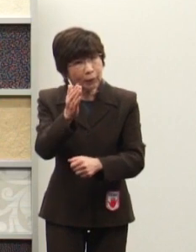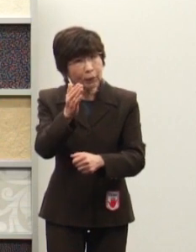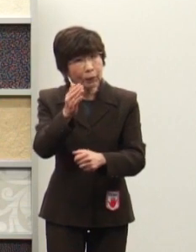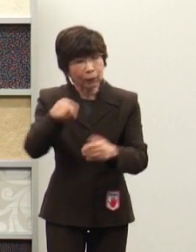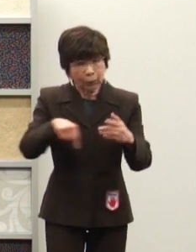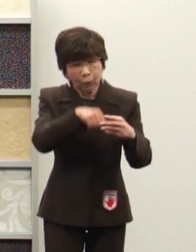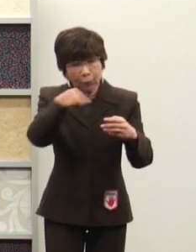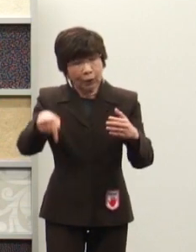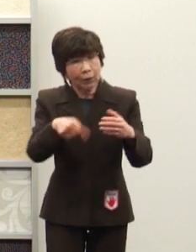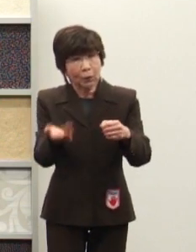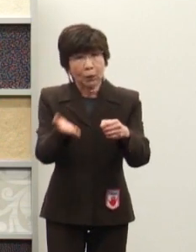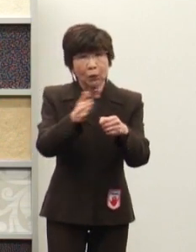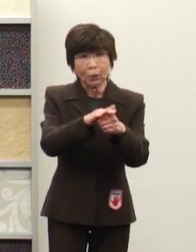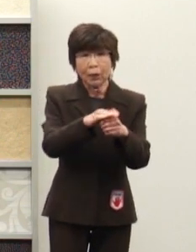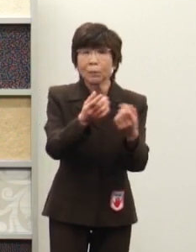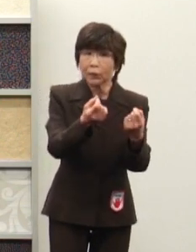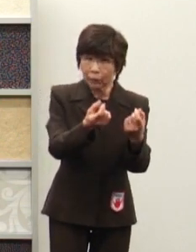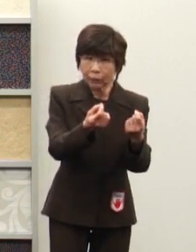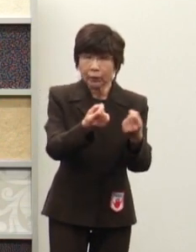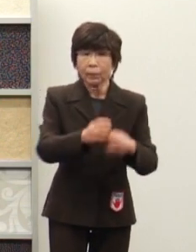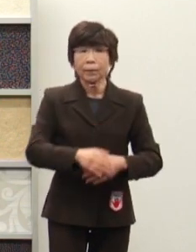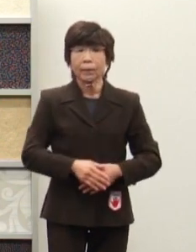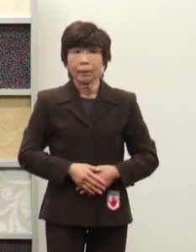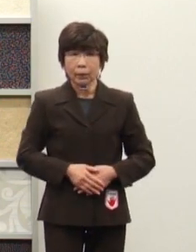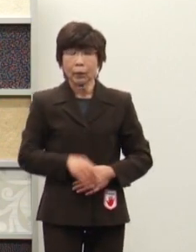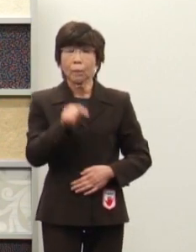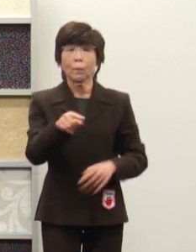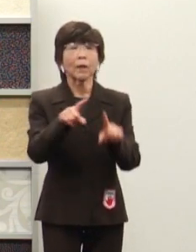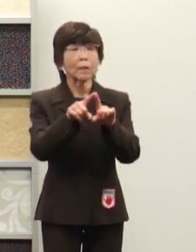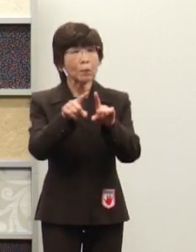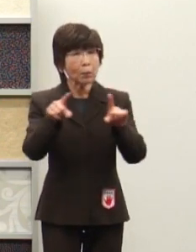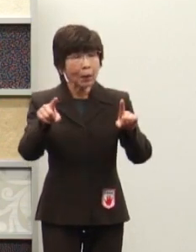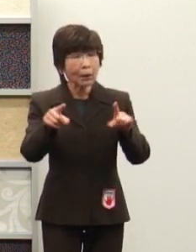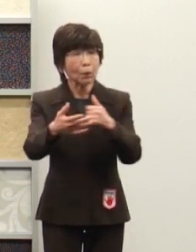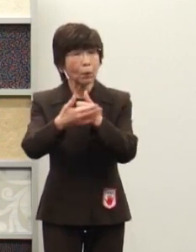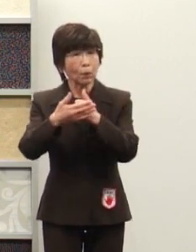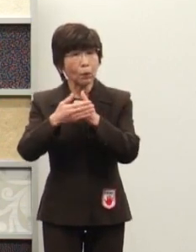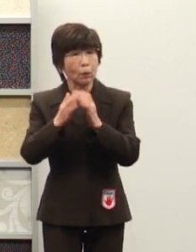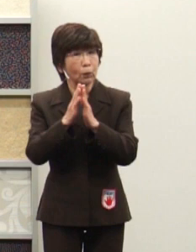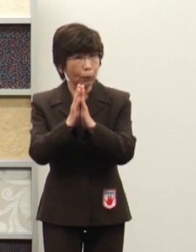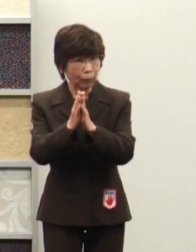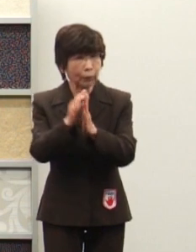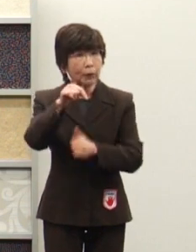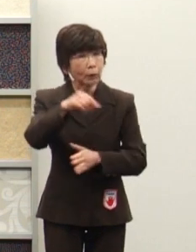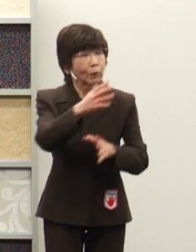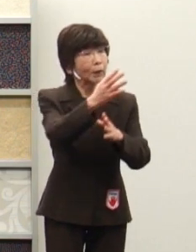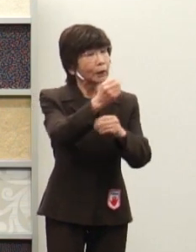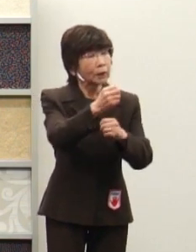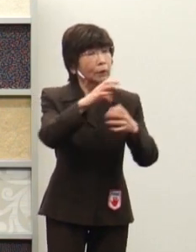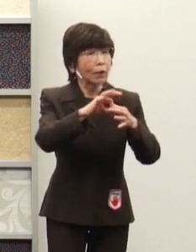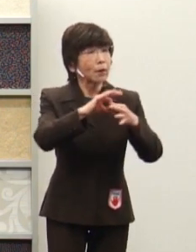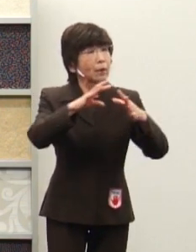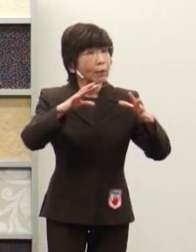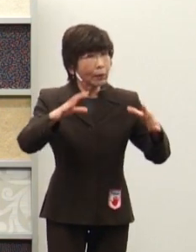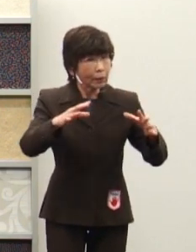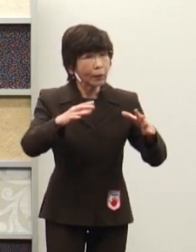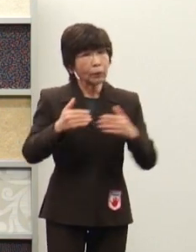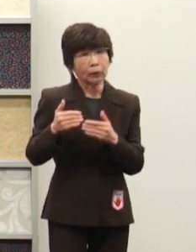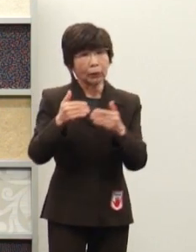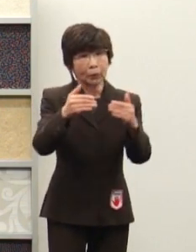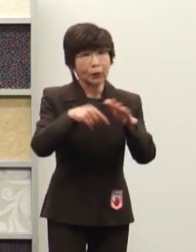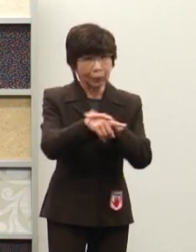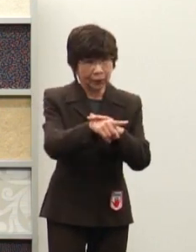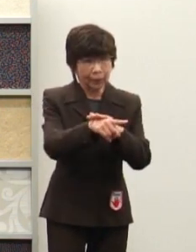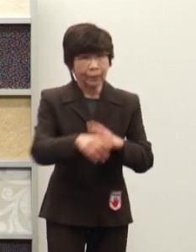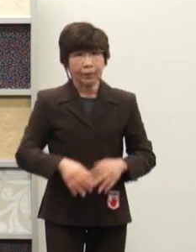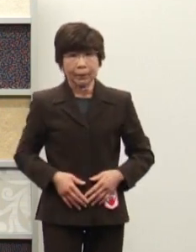は一般の協力要請として引き続きこう次元を定めずに盛り込まれていくということになる。 もち